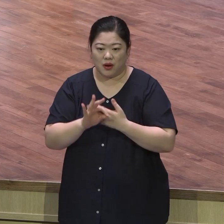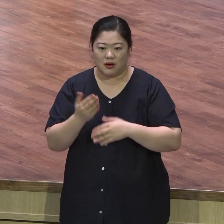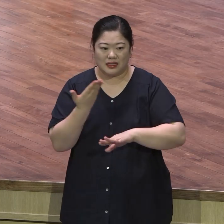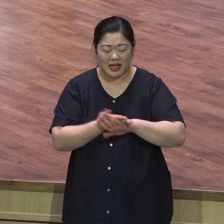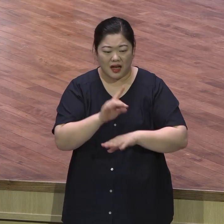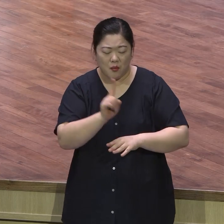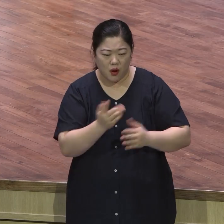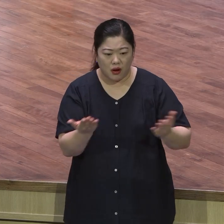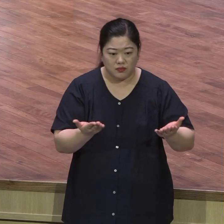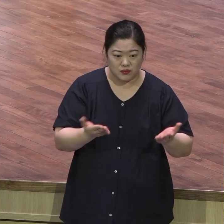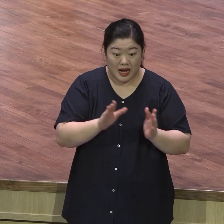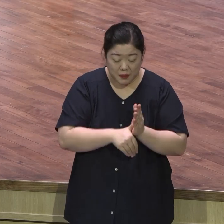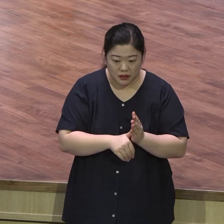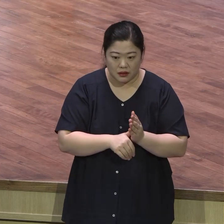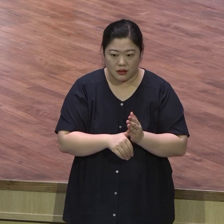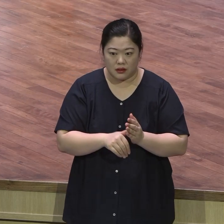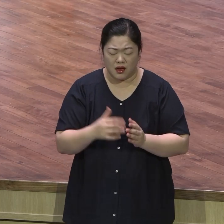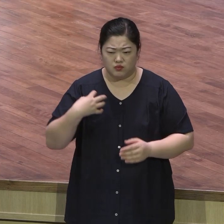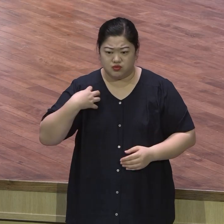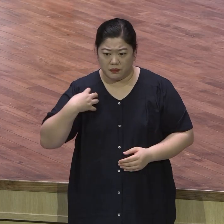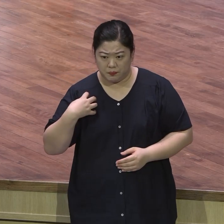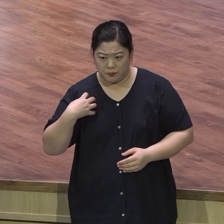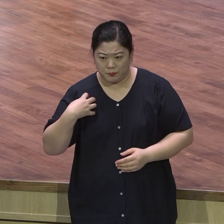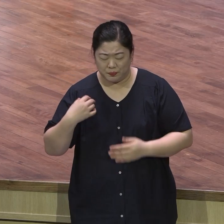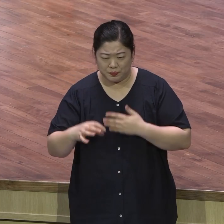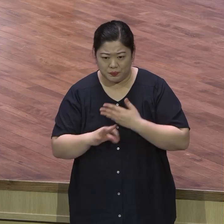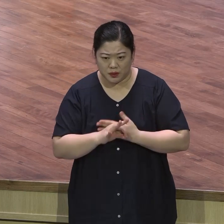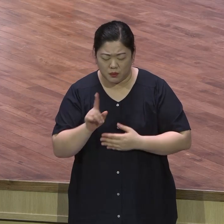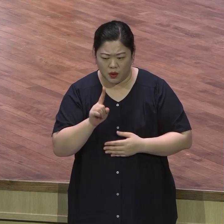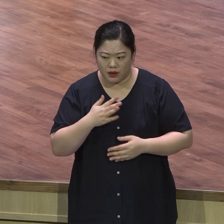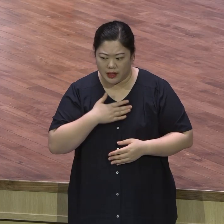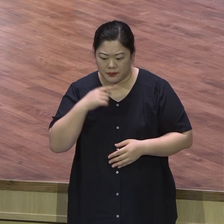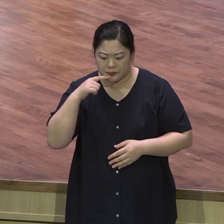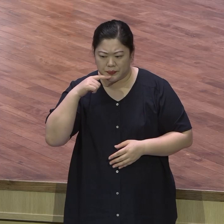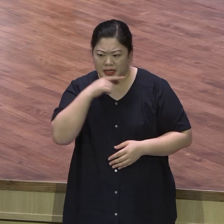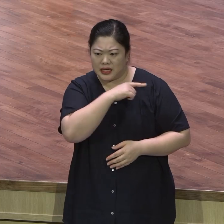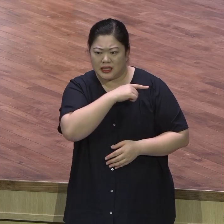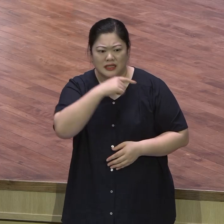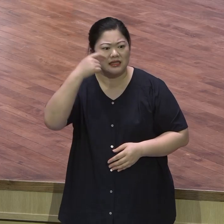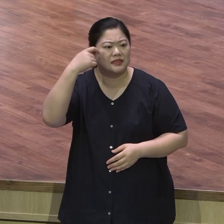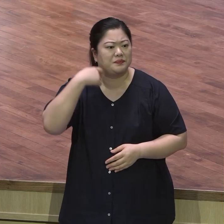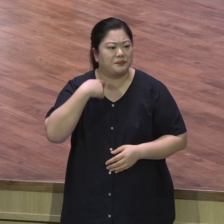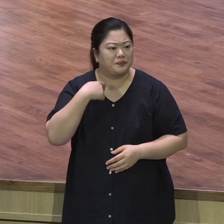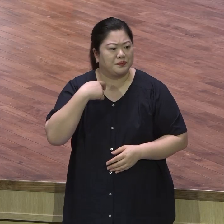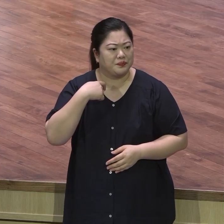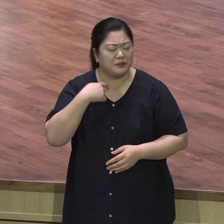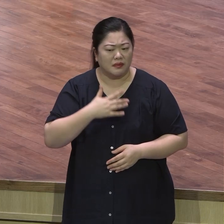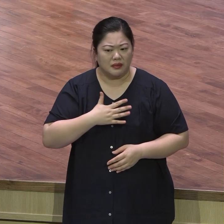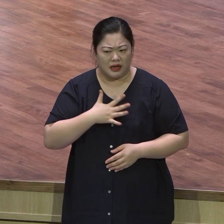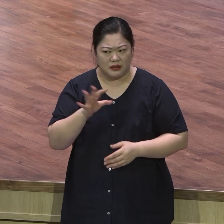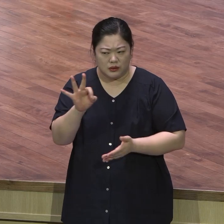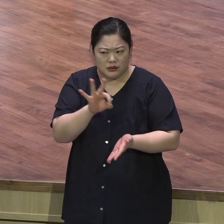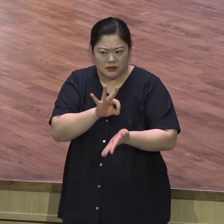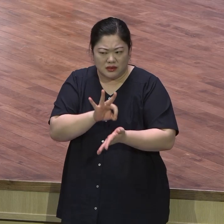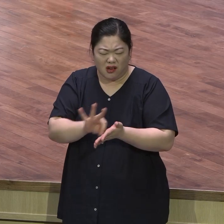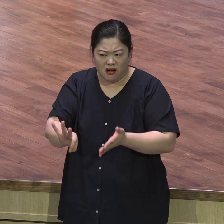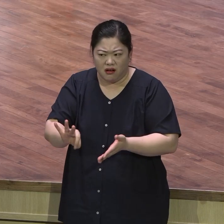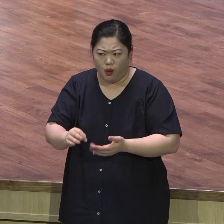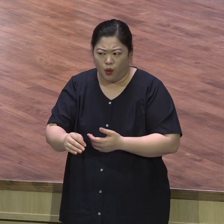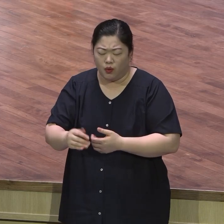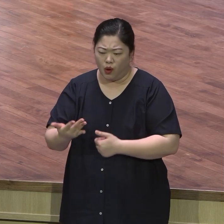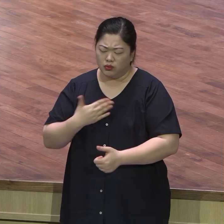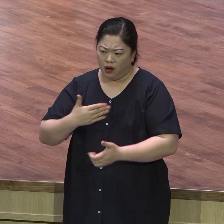마이너스라는 개념을 가지고 있어요. 헌신은 마이너스라는 개념을 가지고 있기 때문에 그렇습니다.